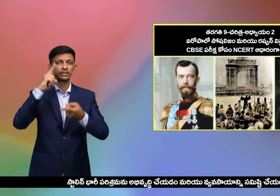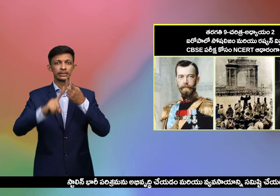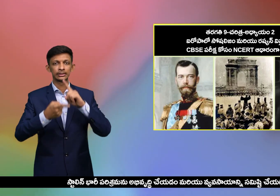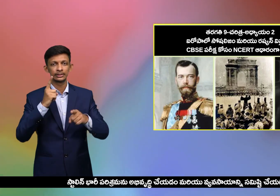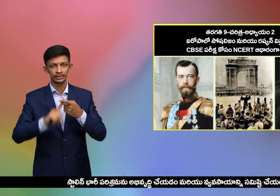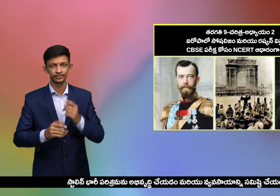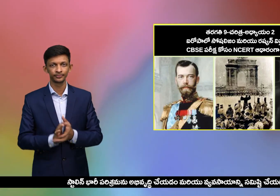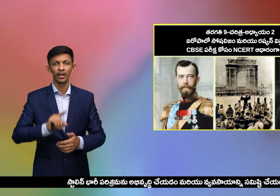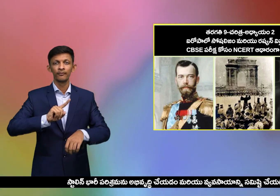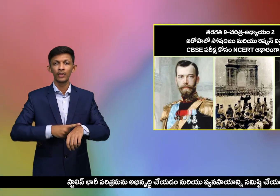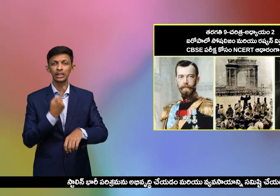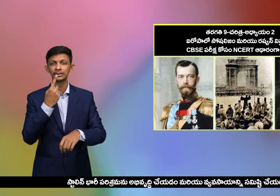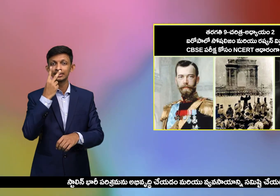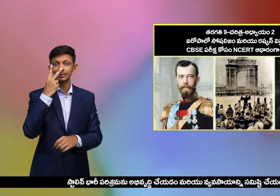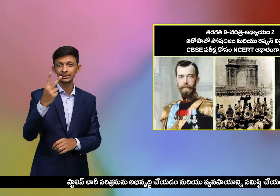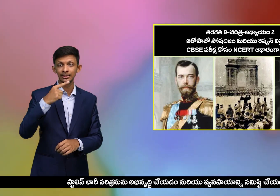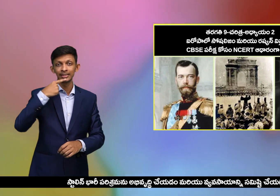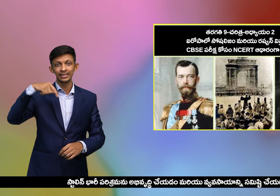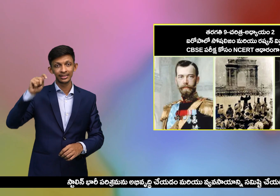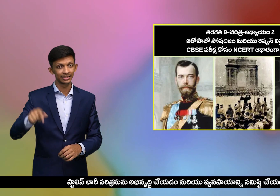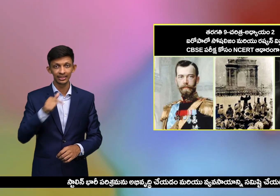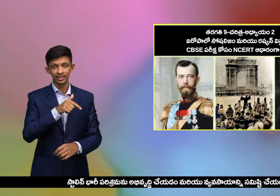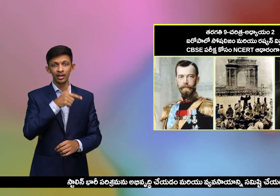చేయడంపై దృష్టి చేశారు.